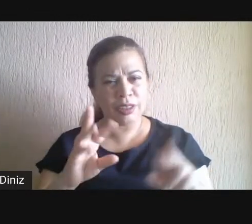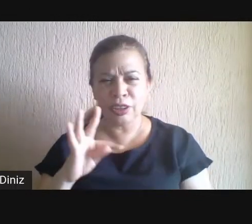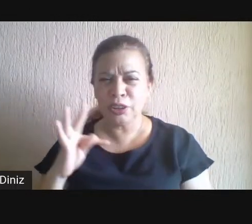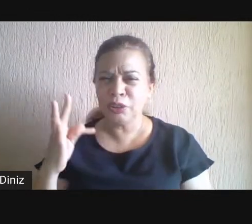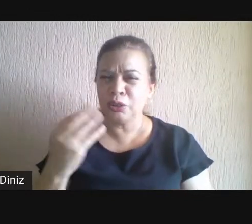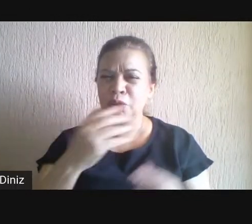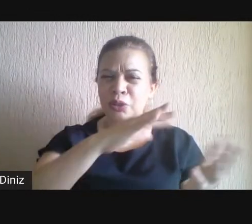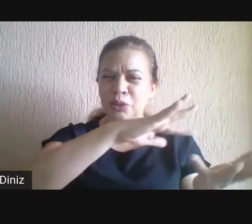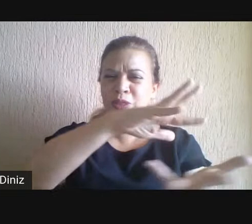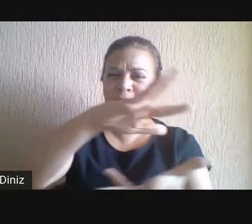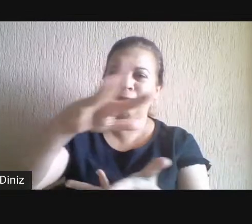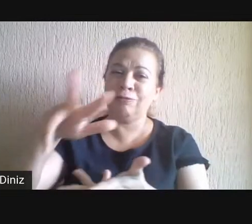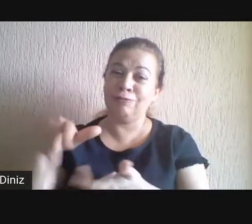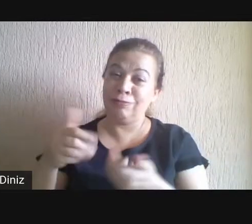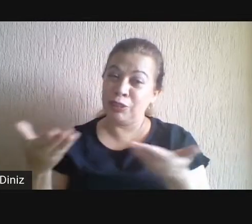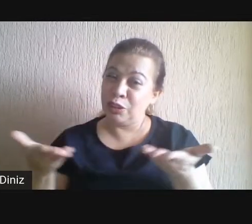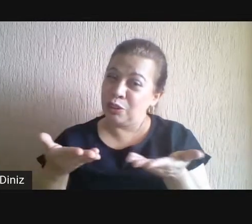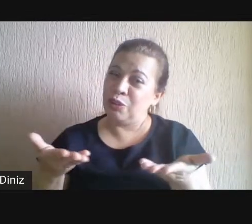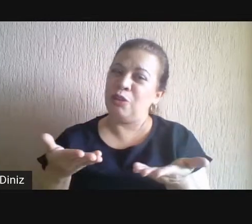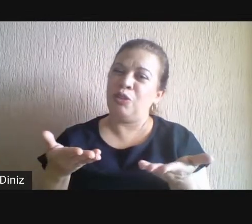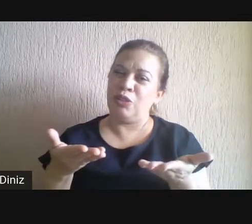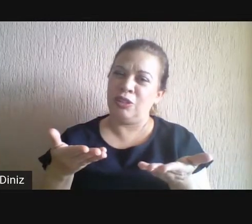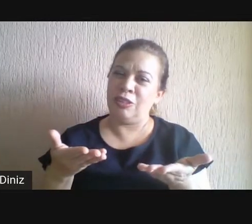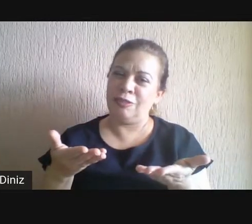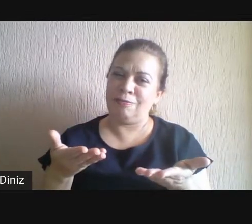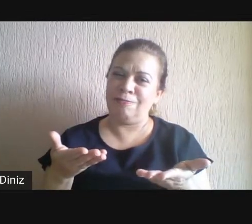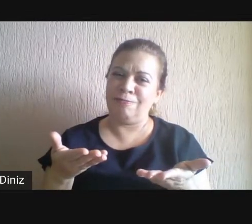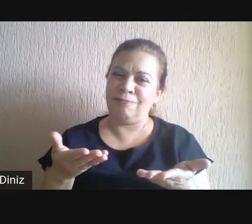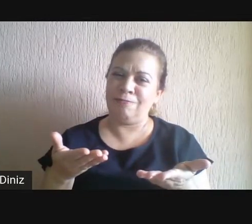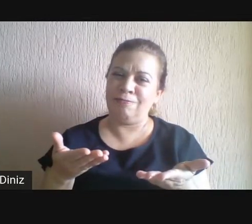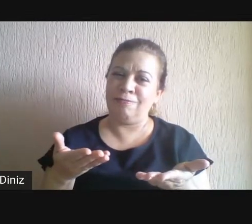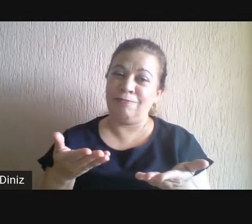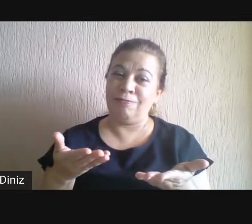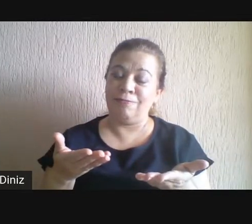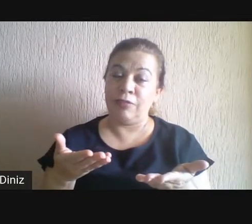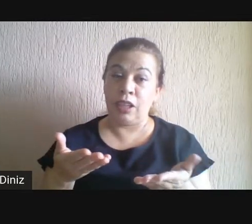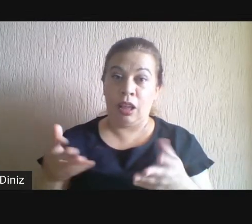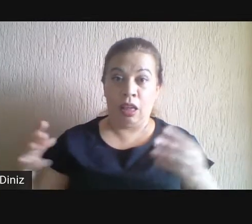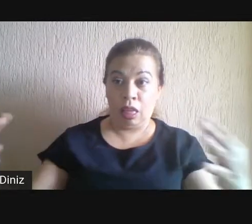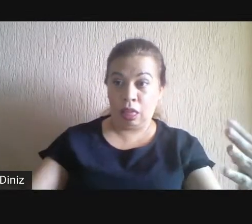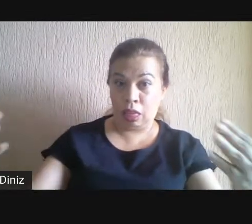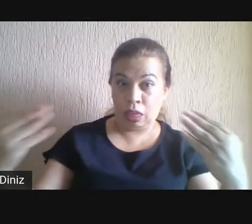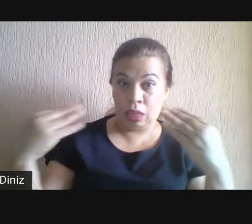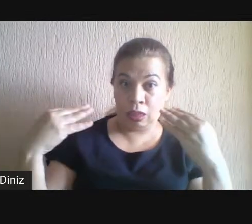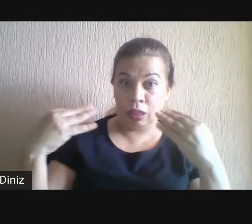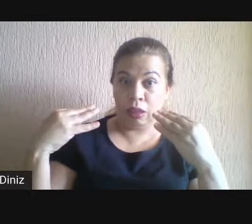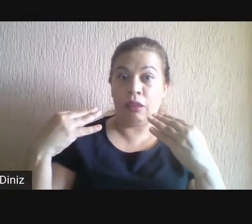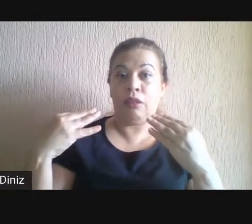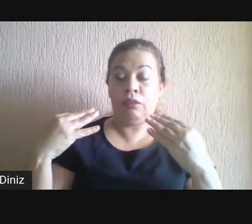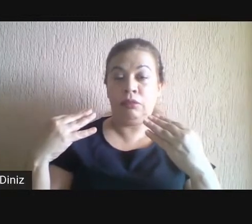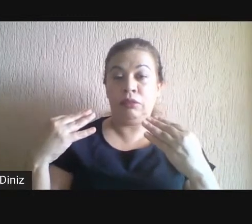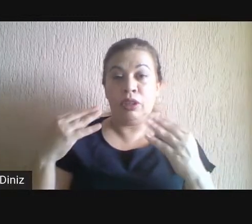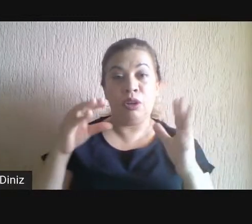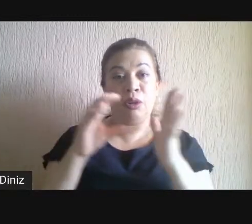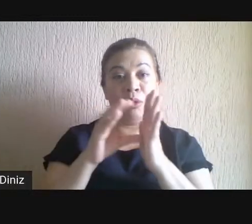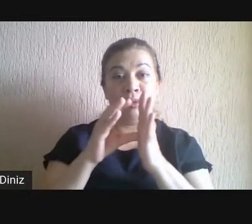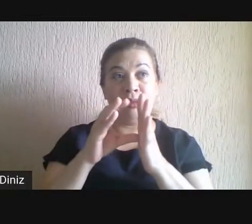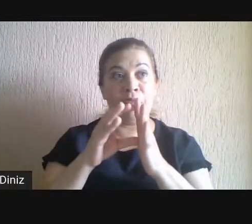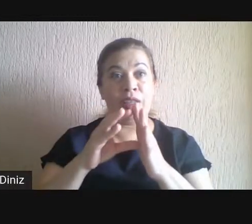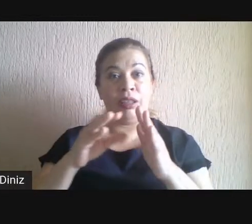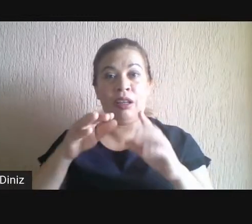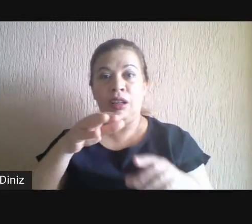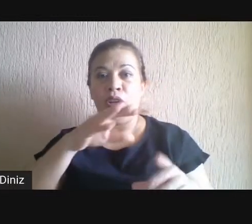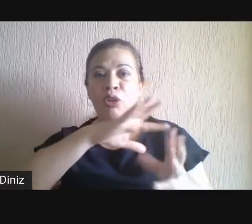estarmos reduzidos hoje à condição de párias da comunidade internacional, com